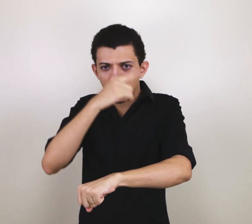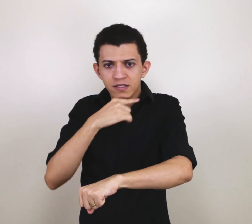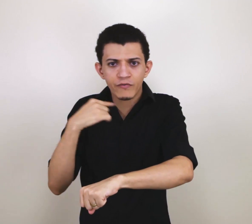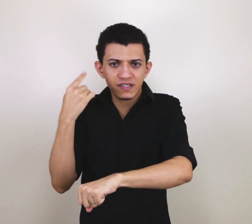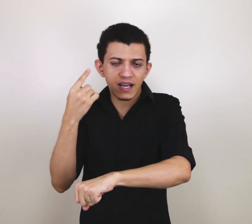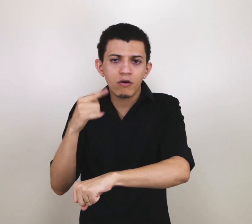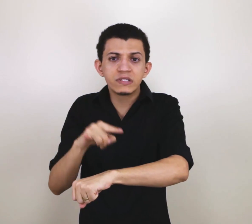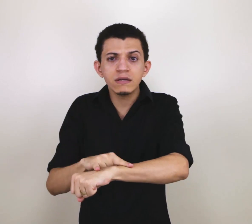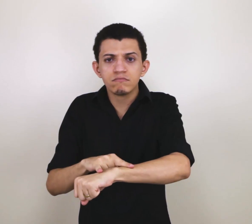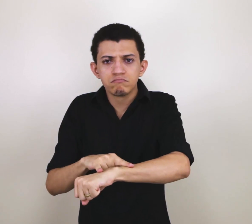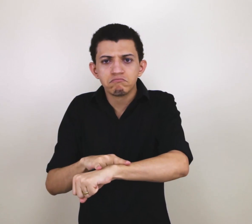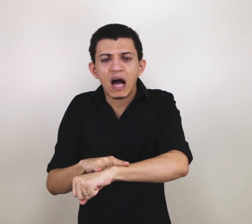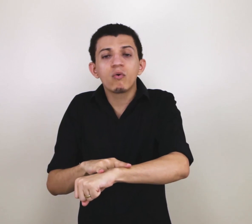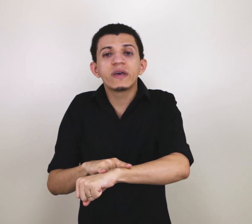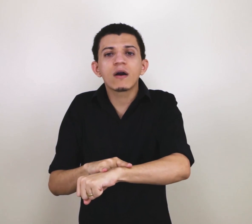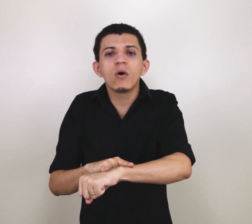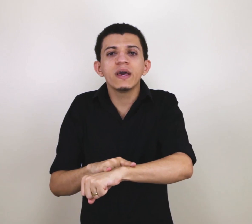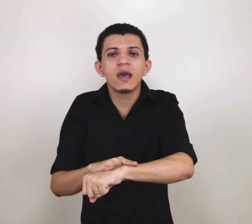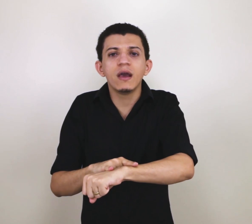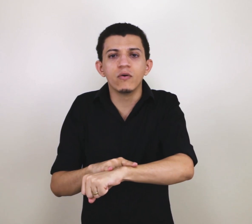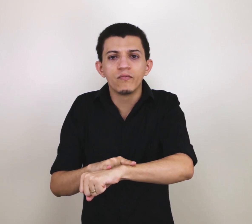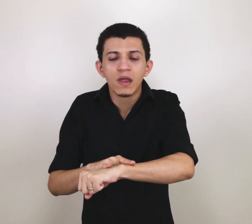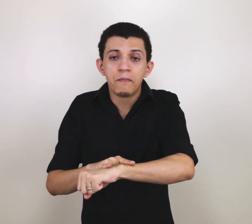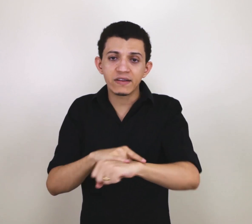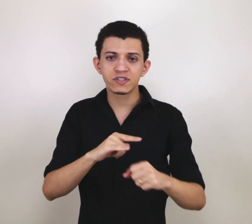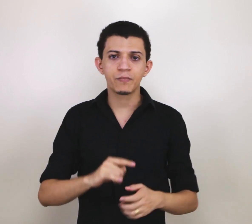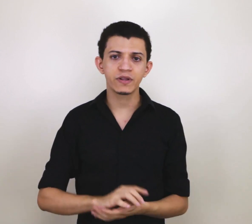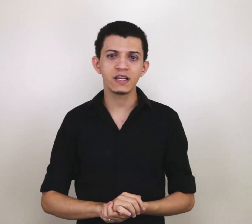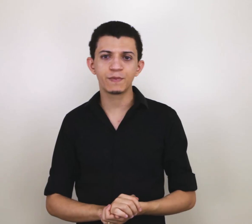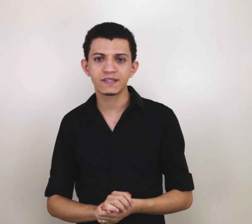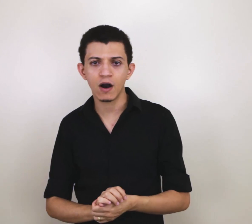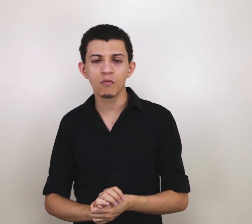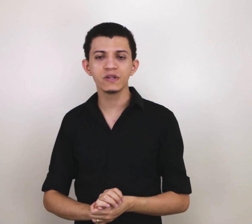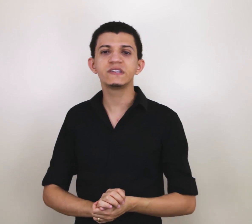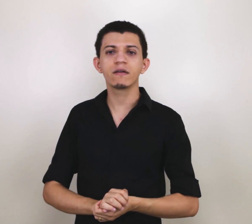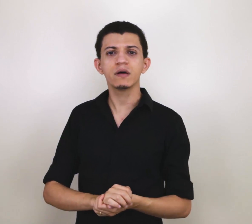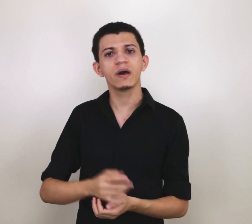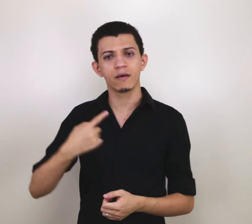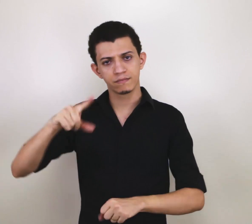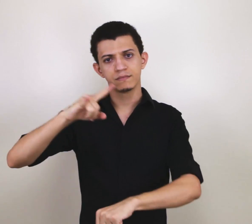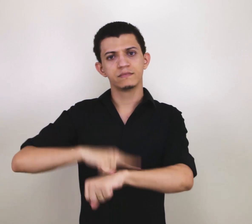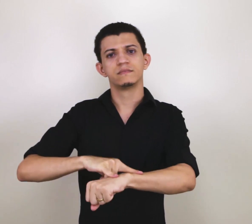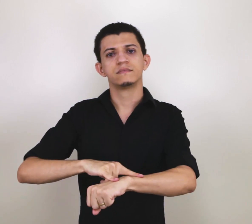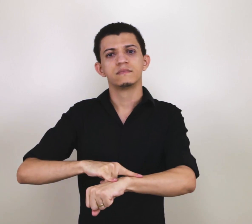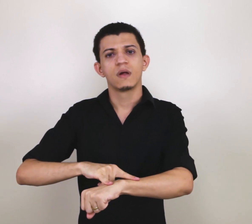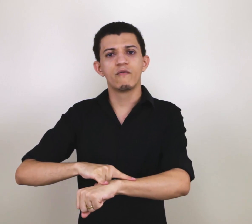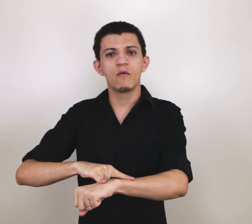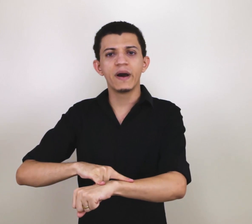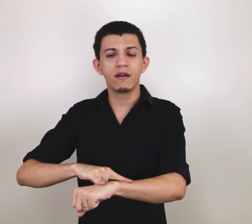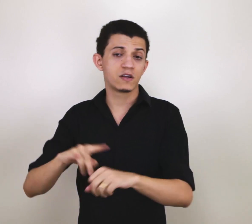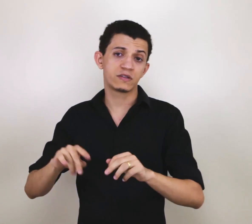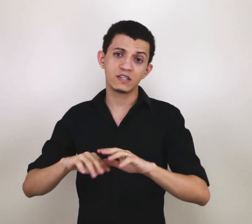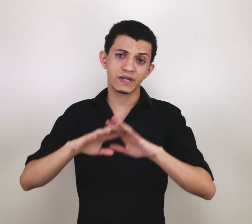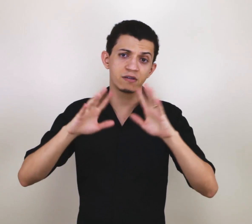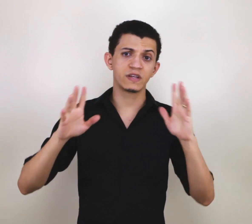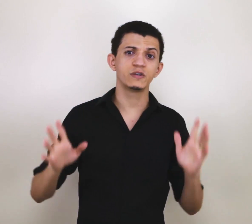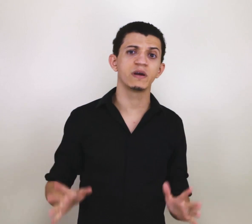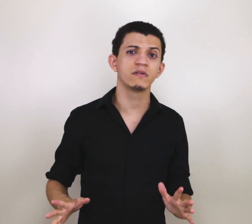Expressão facial de algo que é corriqueiro, mas você poderia expressar algo muito sério também. Eu vou ao banheiro, você não está expressando sentimento